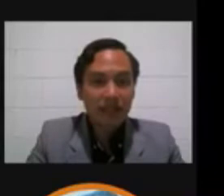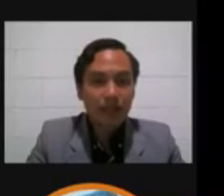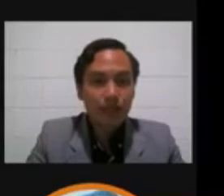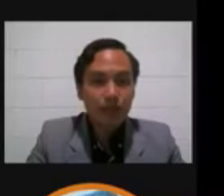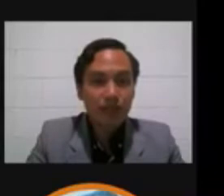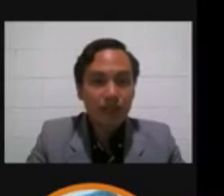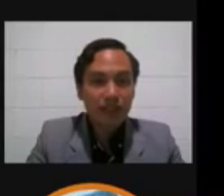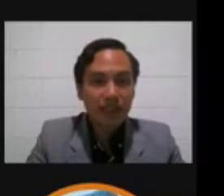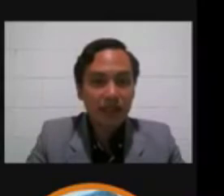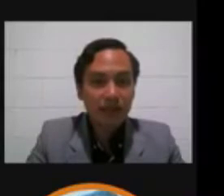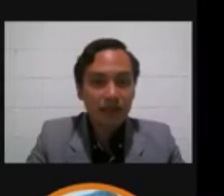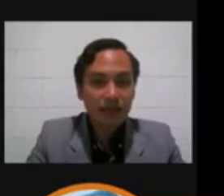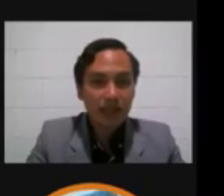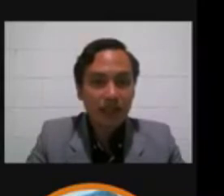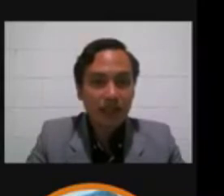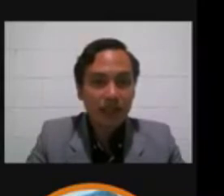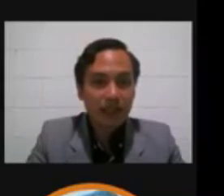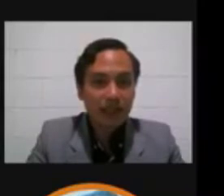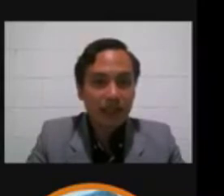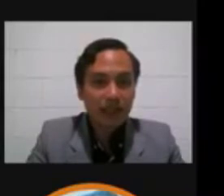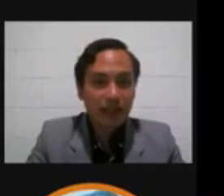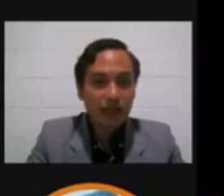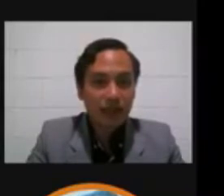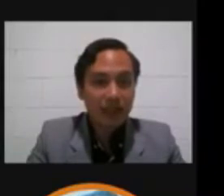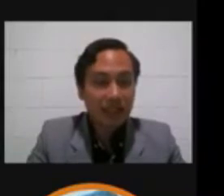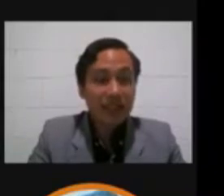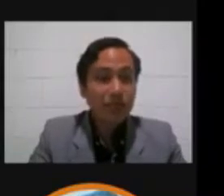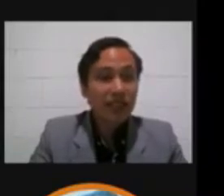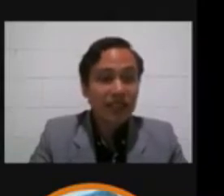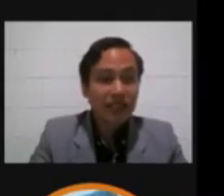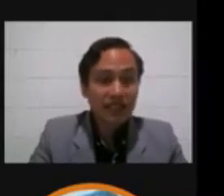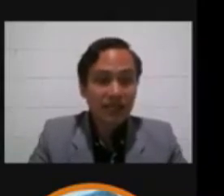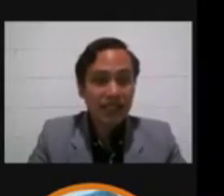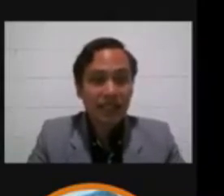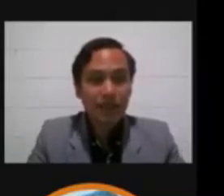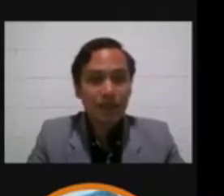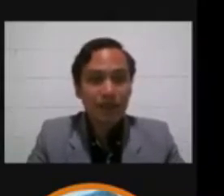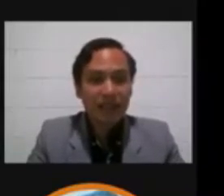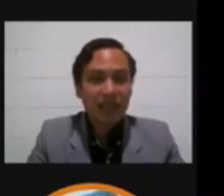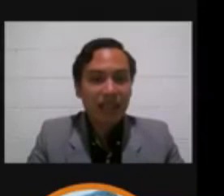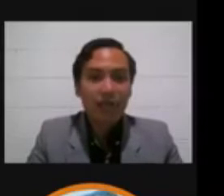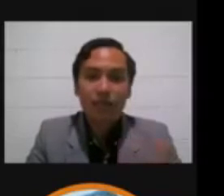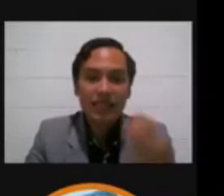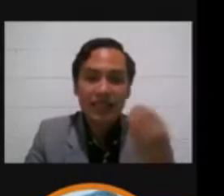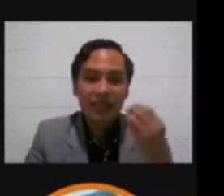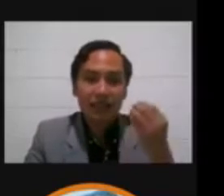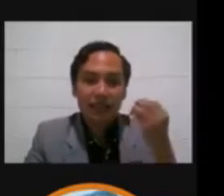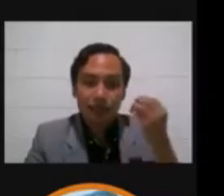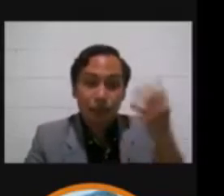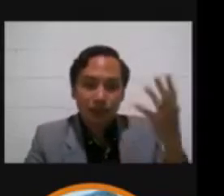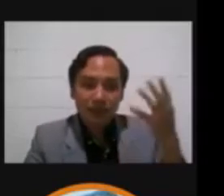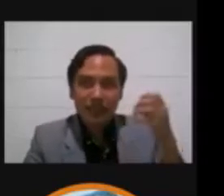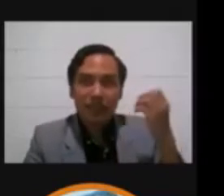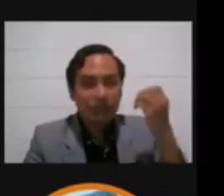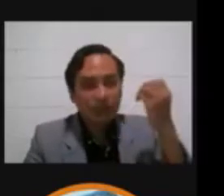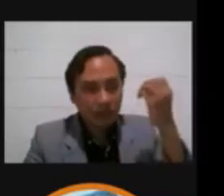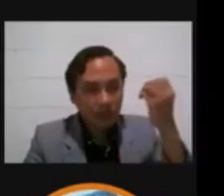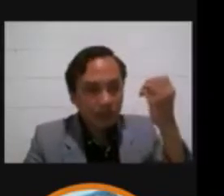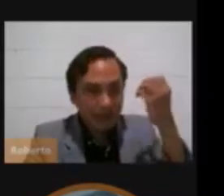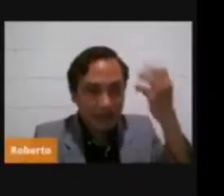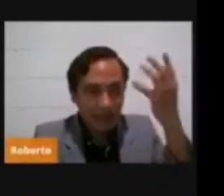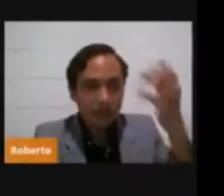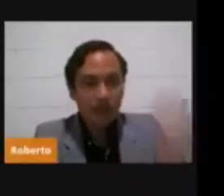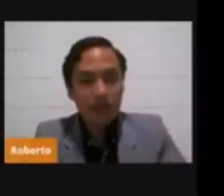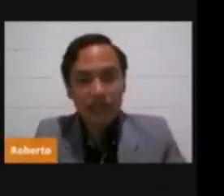de diferente punto de vista también. Gloria Beltrán, sí, muchas gracias, eso es cierto. Y como decía, puntos de vista, o sea,